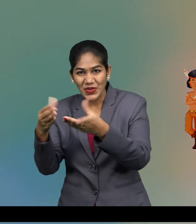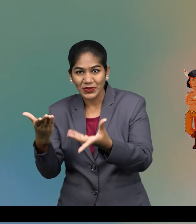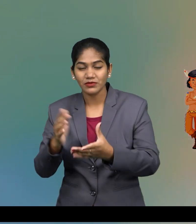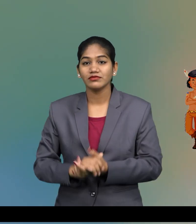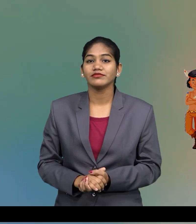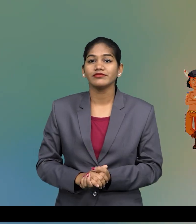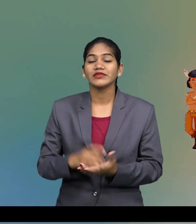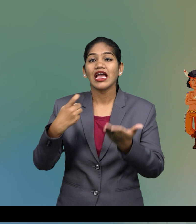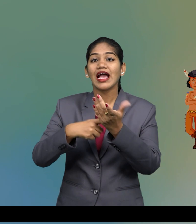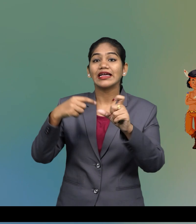రెడ్డి,